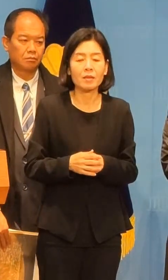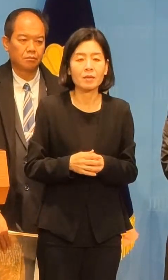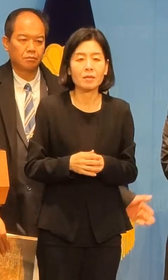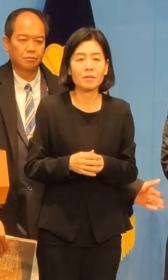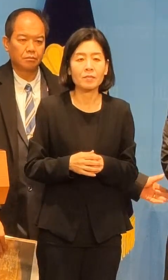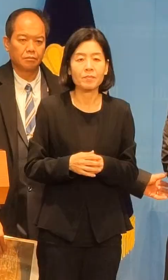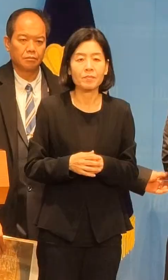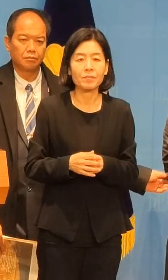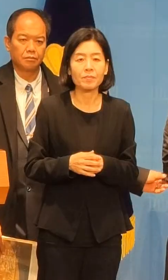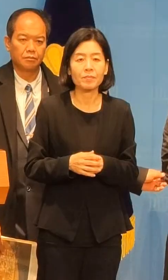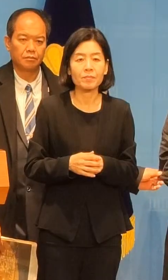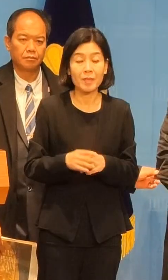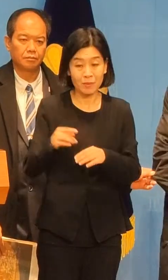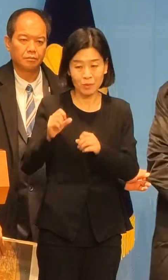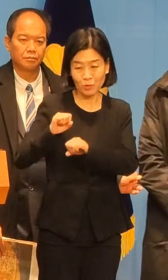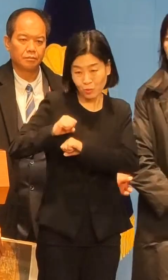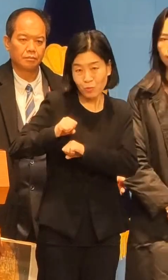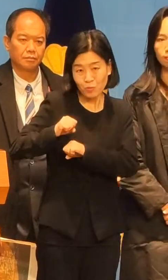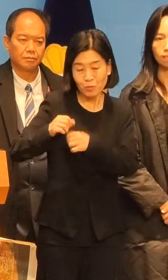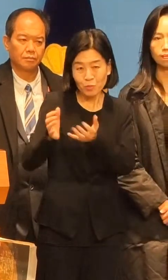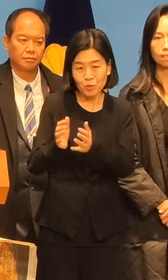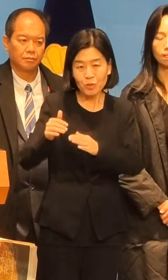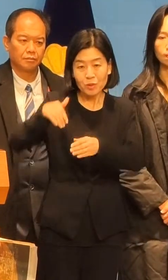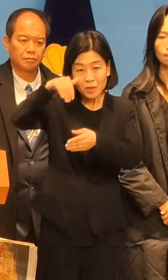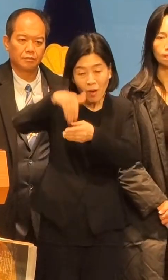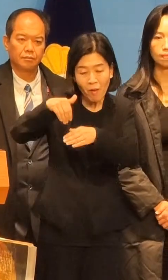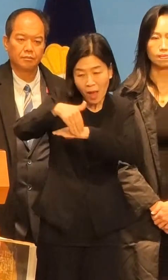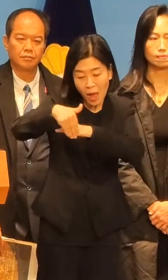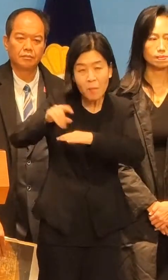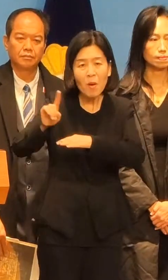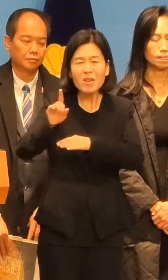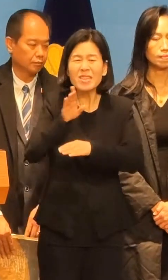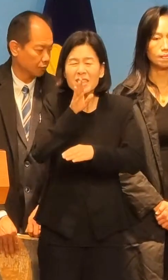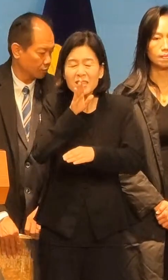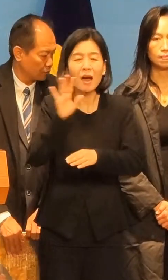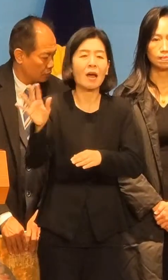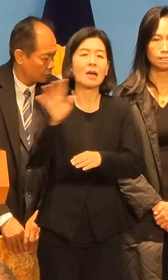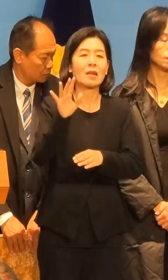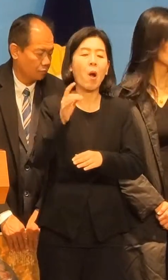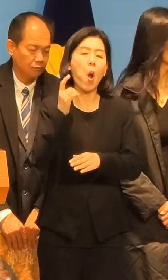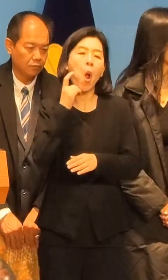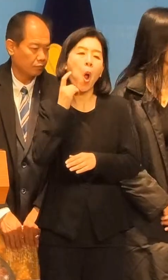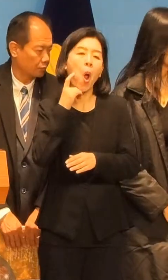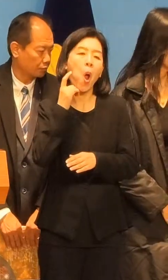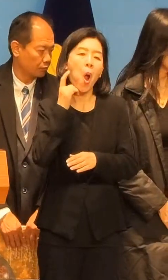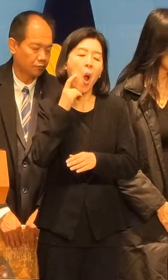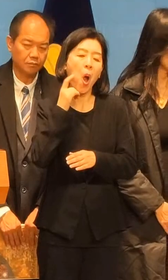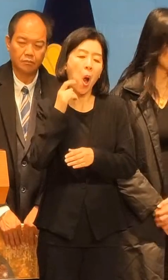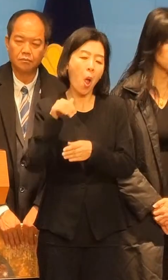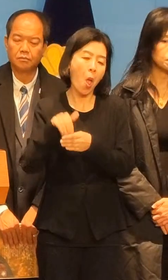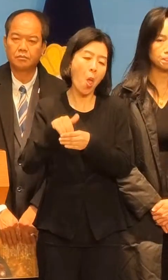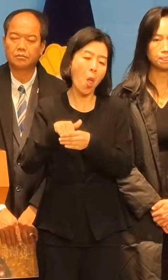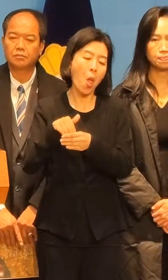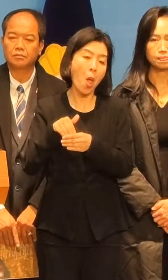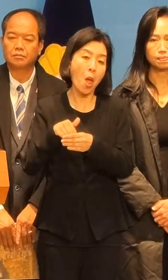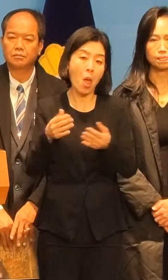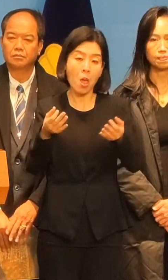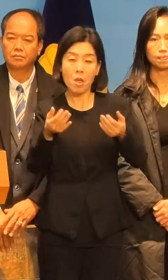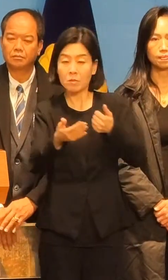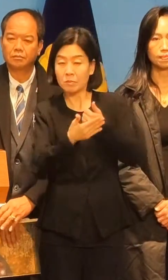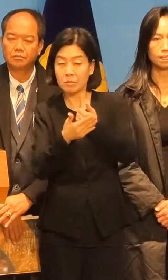그들이 계획한 선거는 사실상 선거가 아닙니다. 거짓된 정당성을 만들어내기 위한